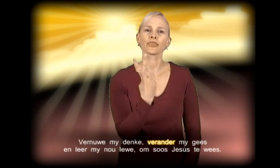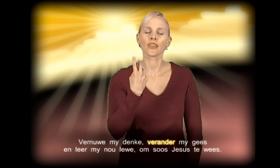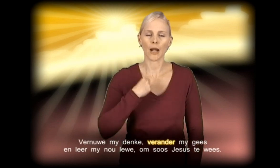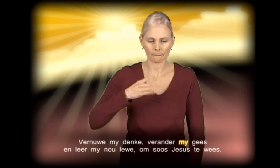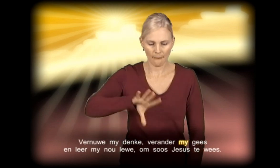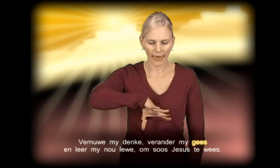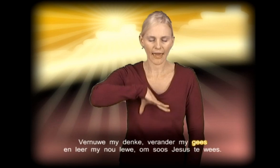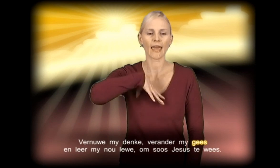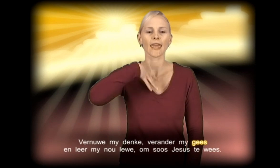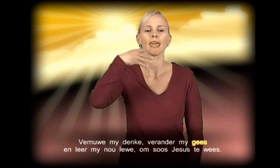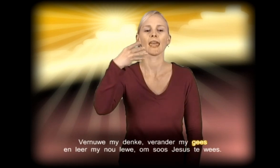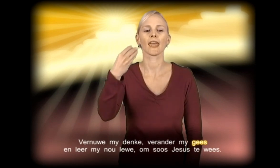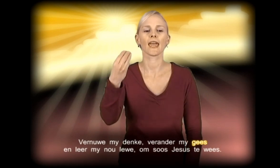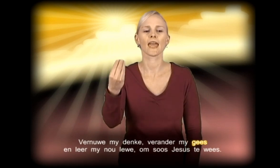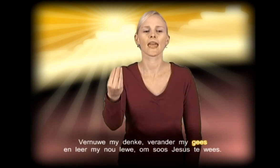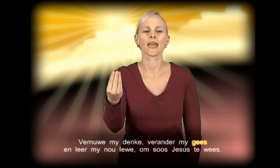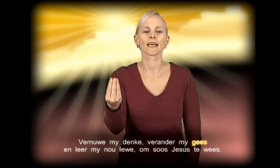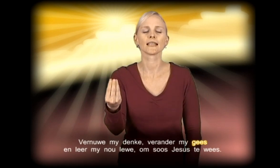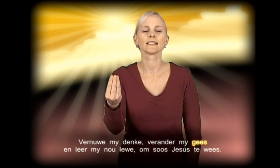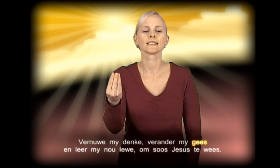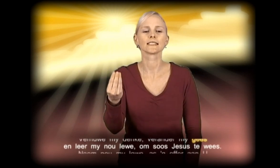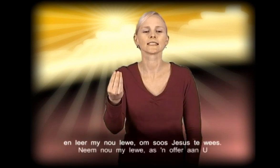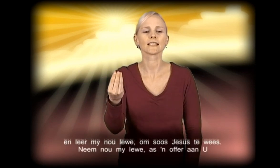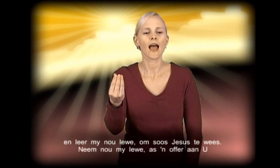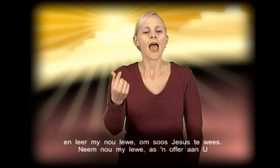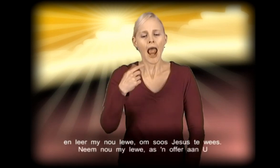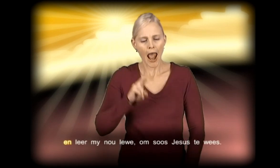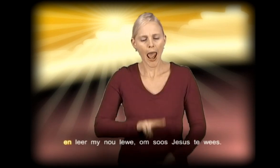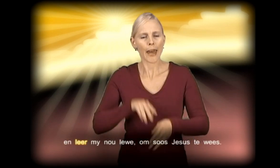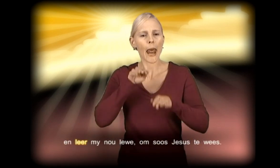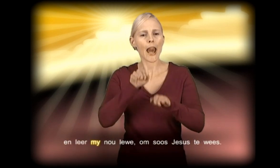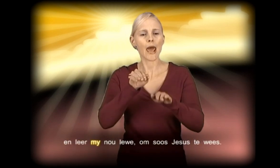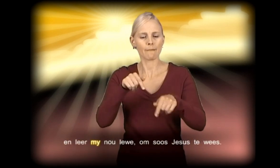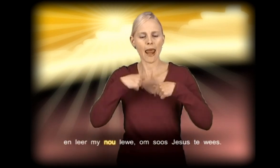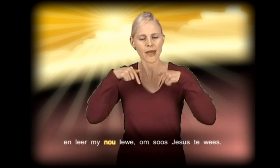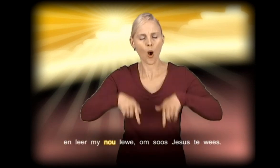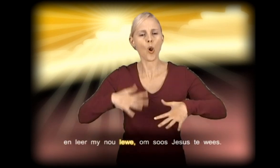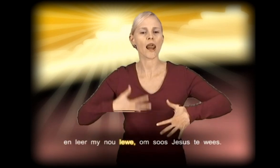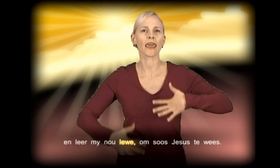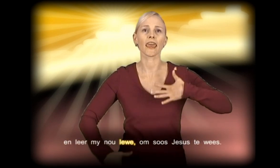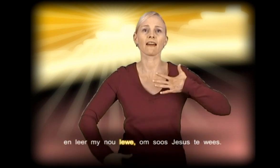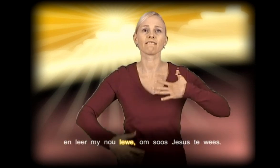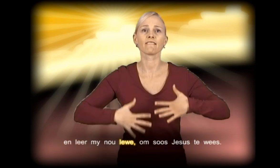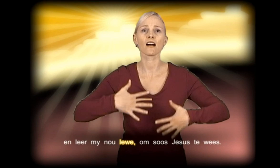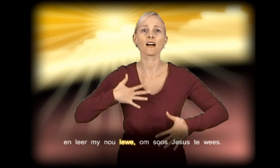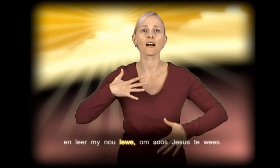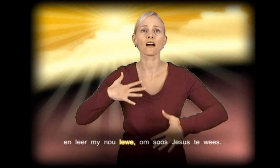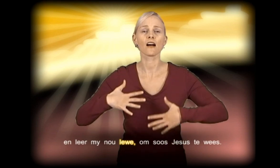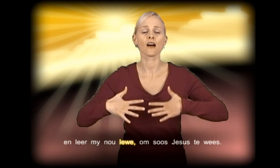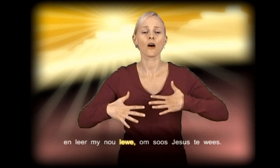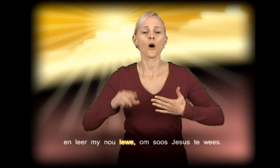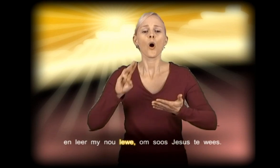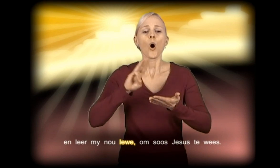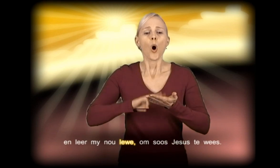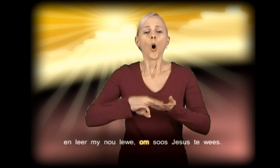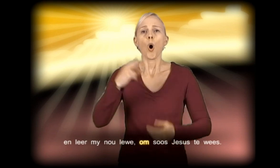verander my gees, en leer my nou liefde, om